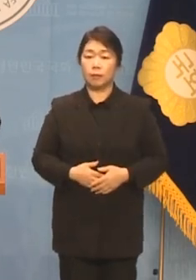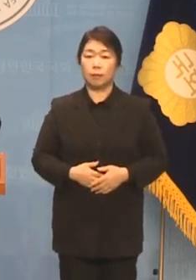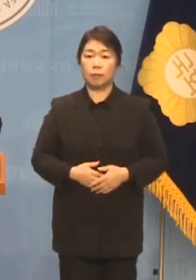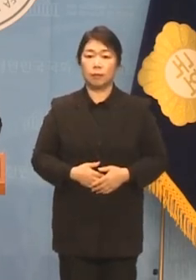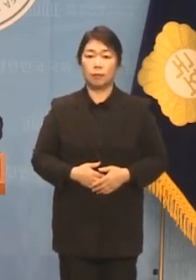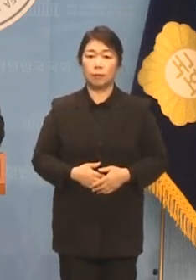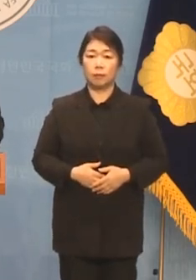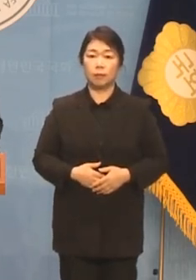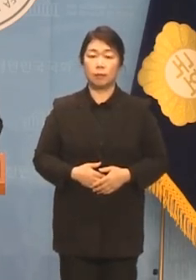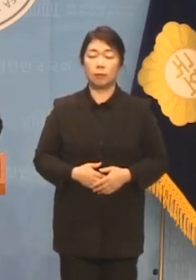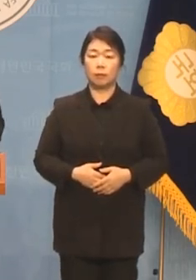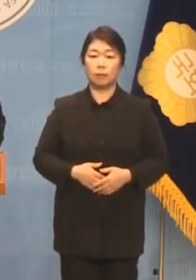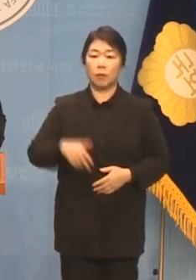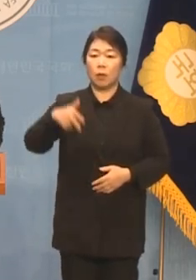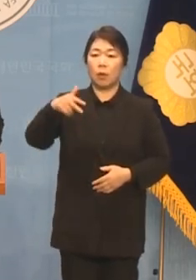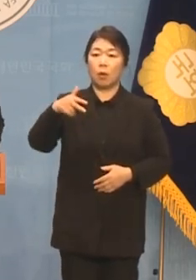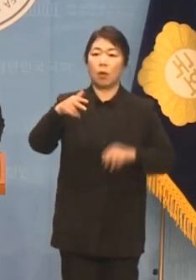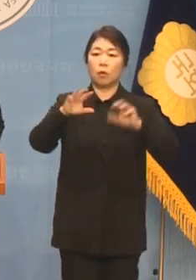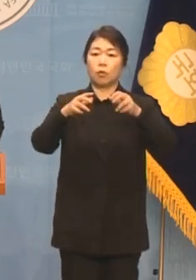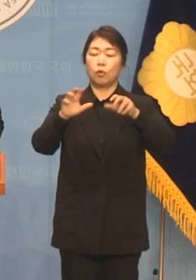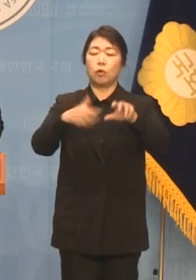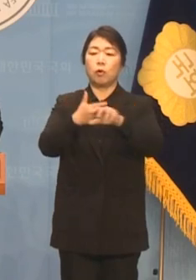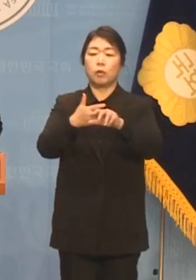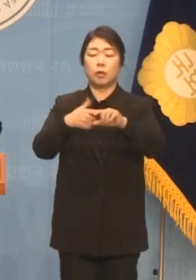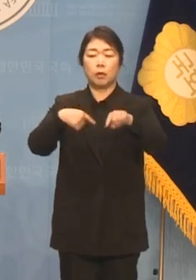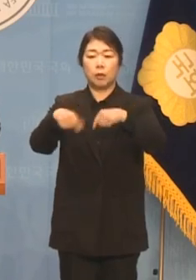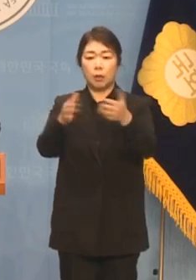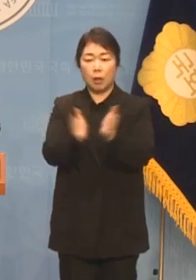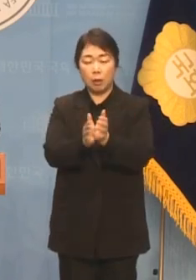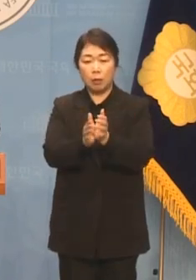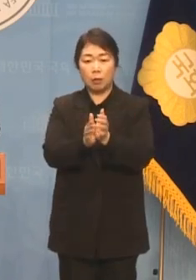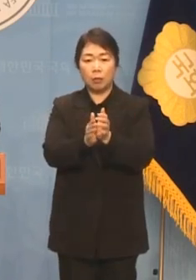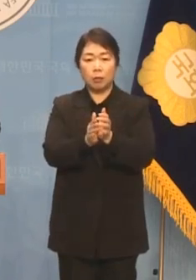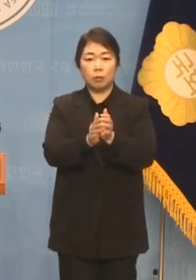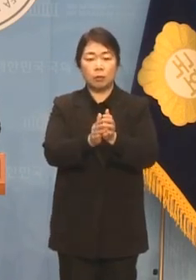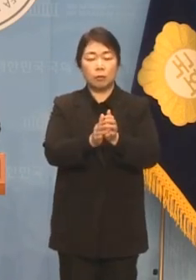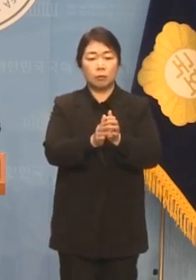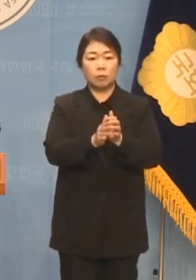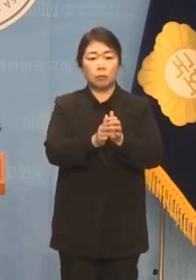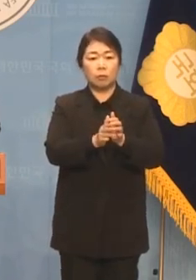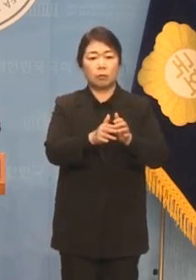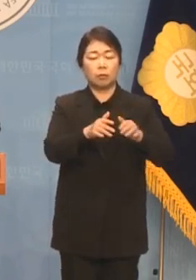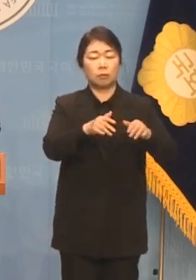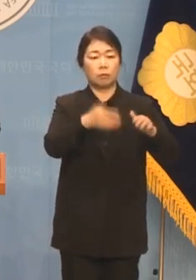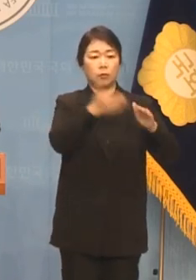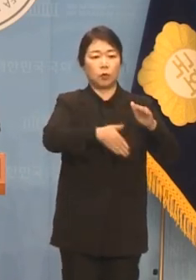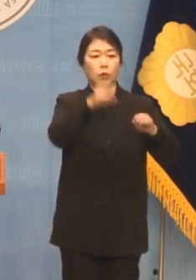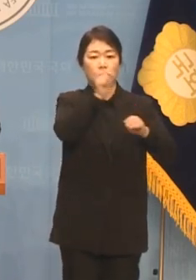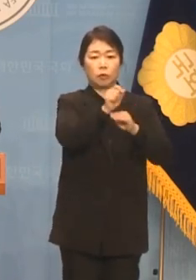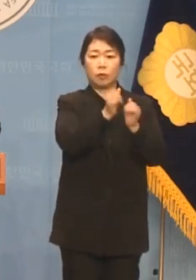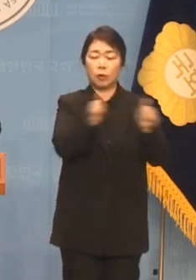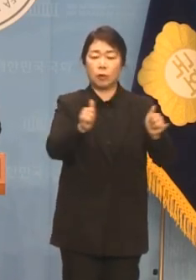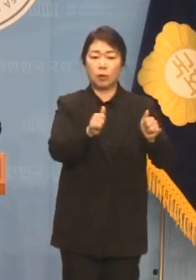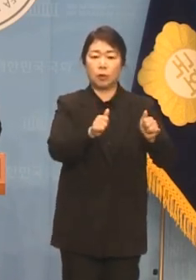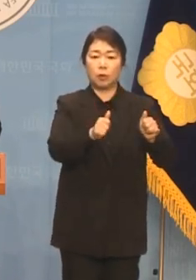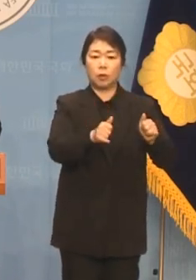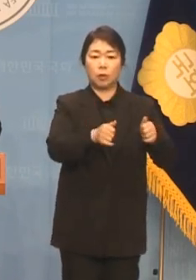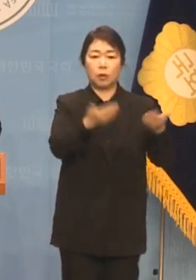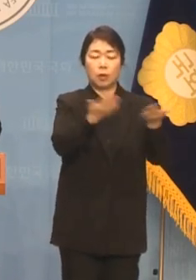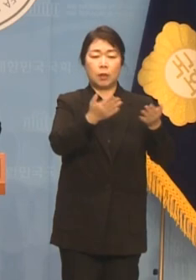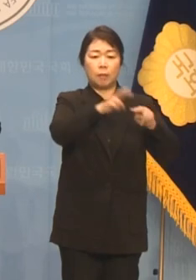말씀드리겠습니다 조국 혁신당 정관 예우 대돈의 실체가 22억 원으로 드러났습니다